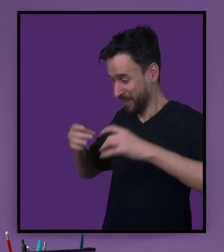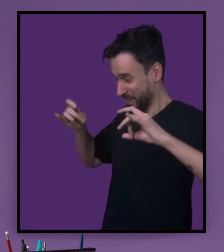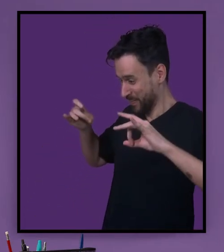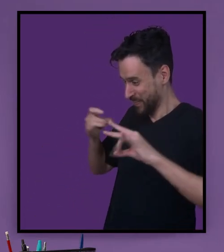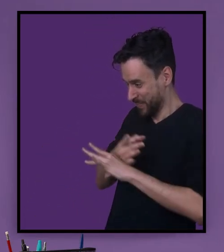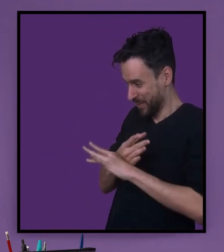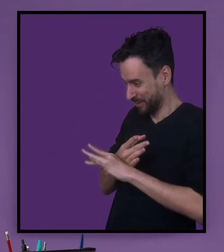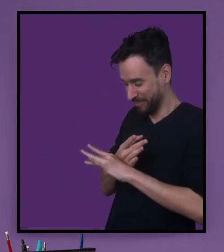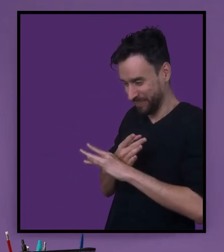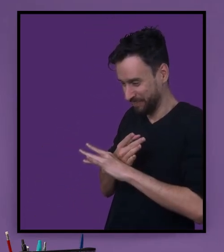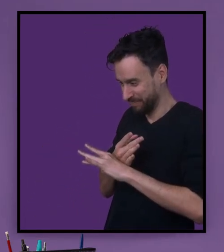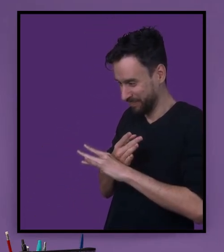Pode se servir.